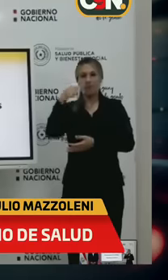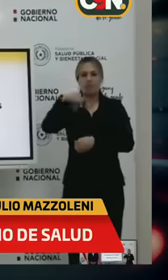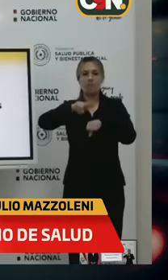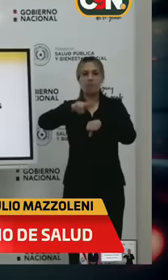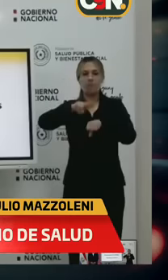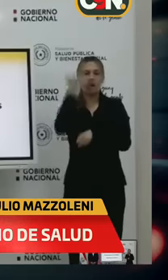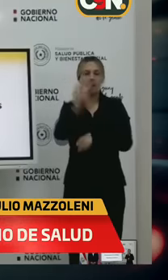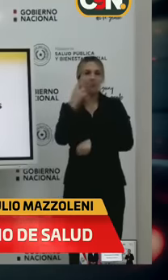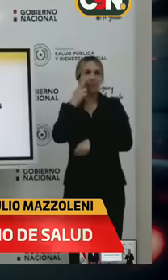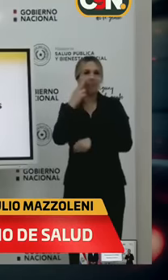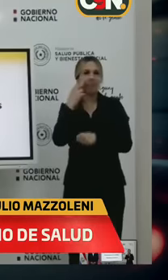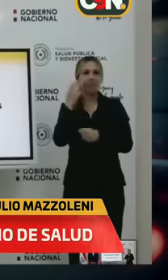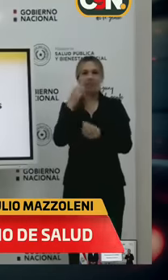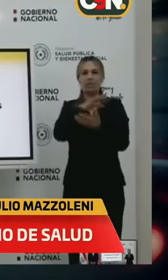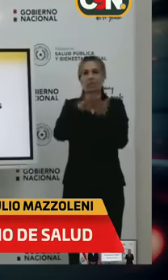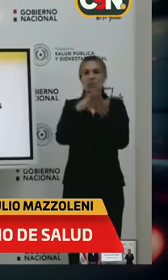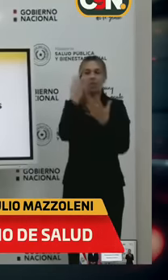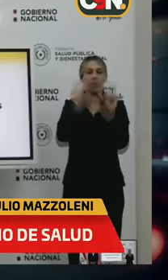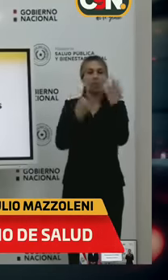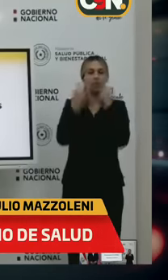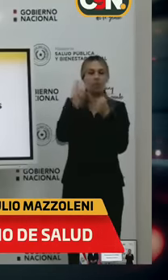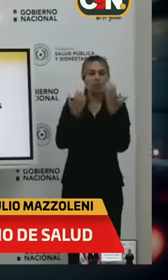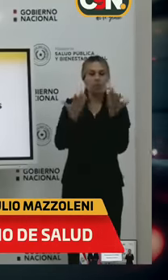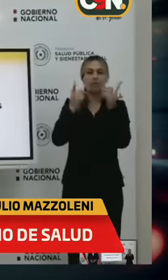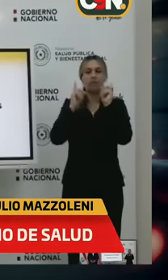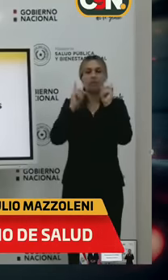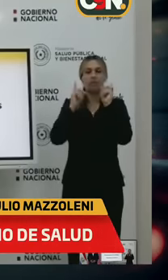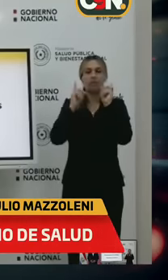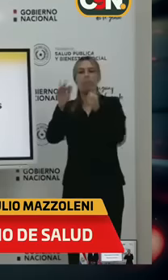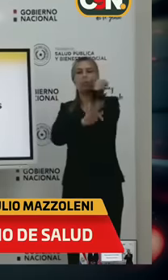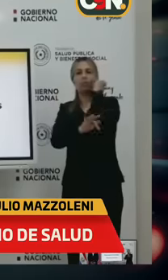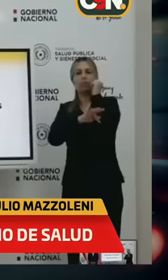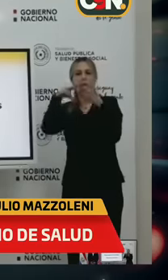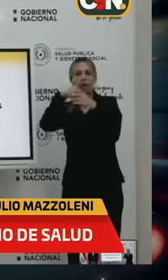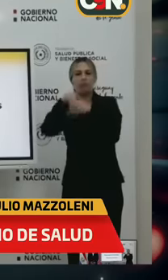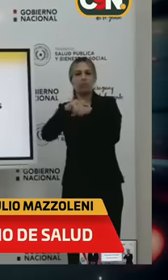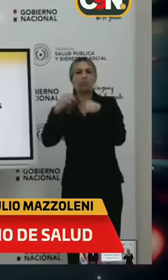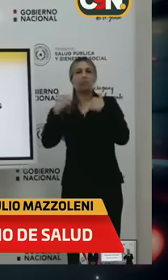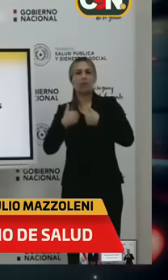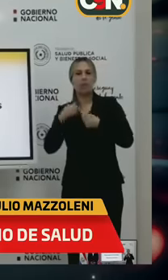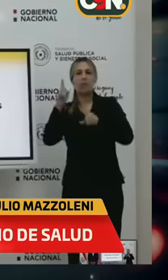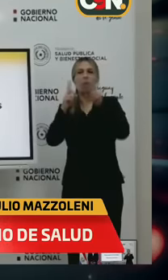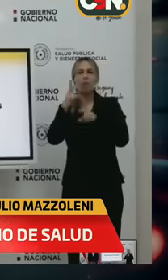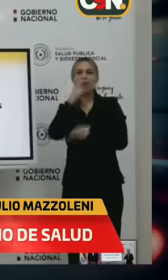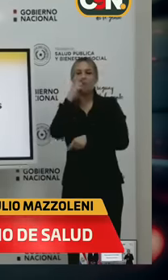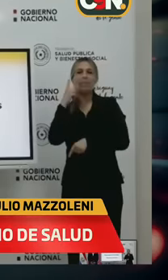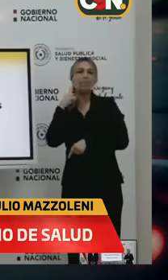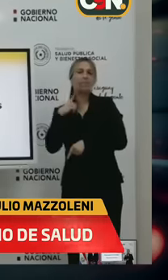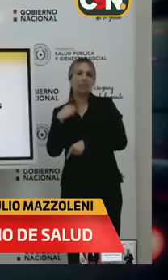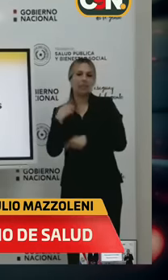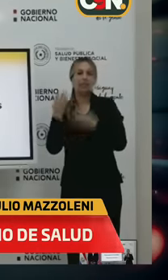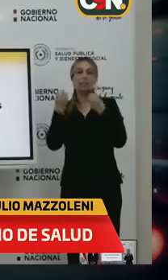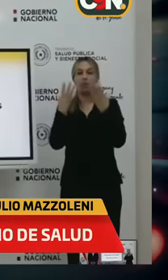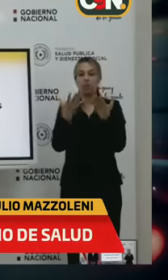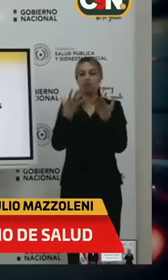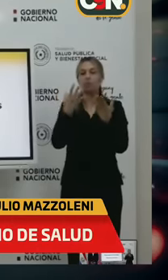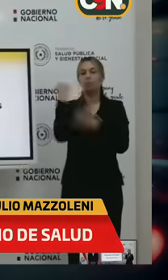obtener beneficios personales o por intereses, digamos, oscuros. Así que, sin ninguna duda,